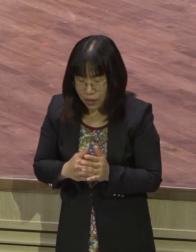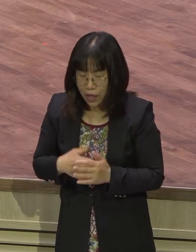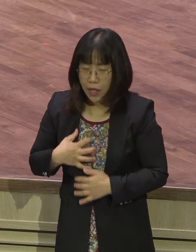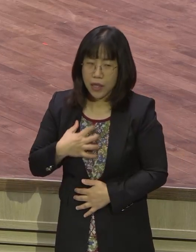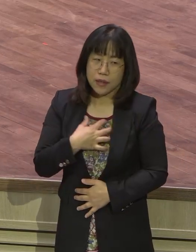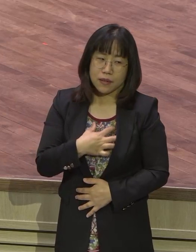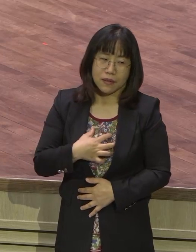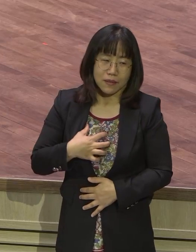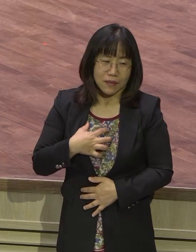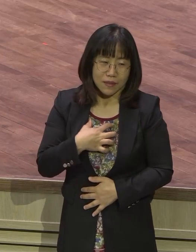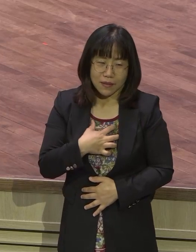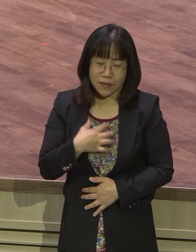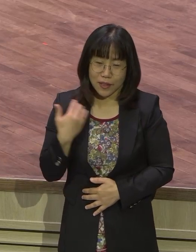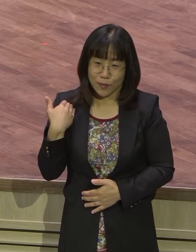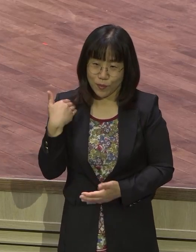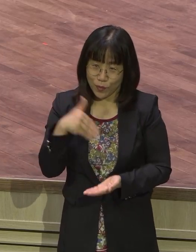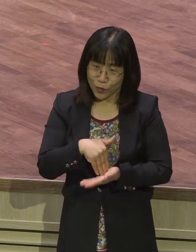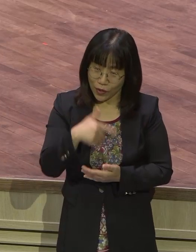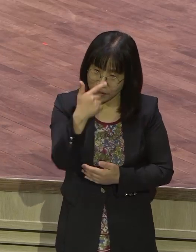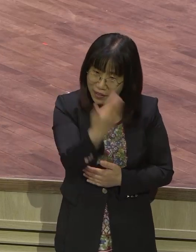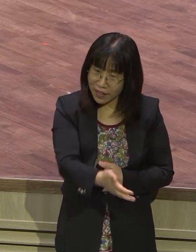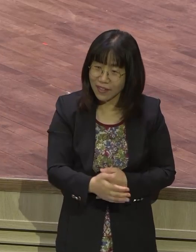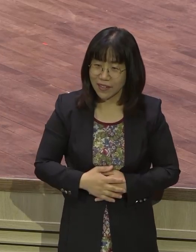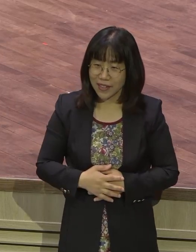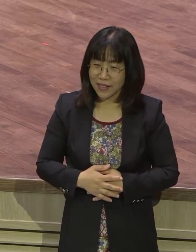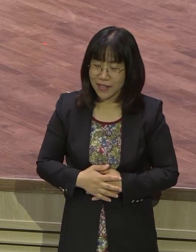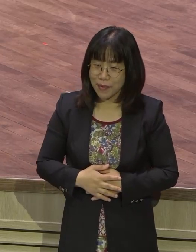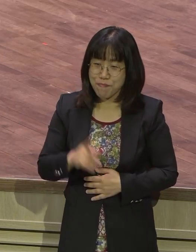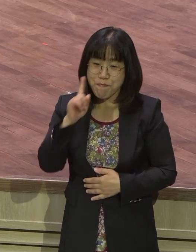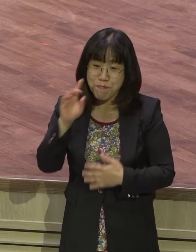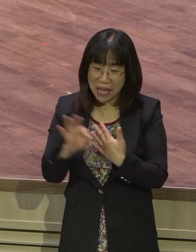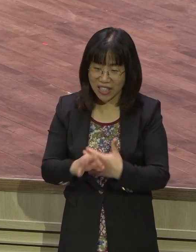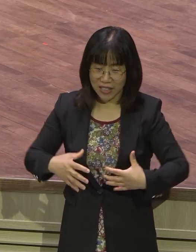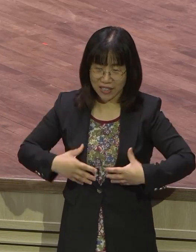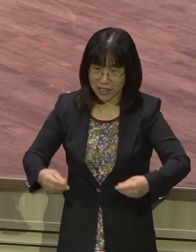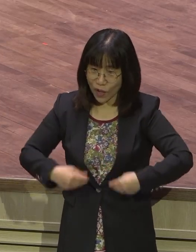기쁨도 없습니까? 아니 사우나 탕하면 들었다 나와도 얼굴이 확 바뀌는데